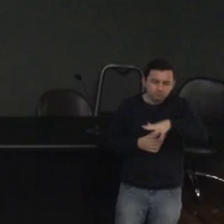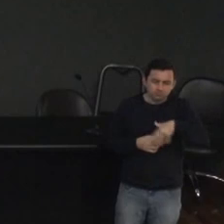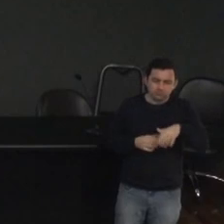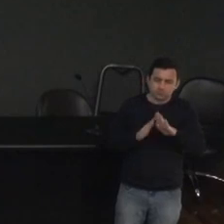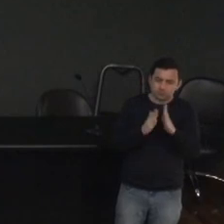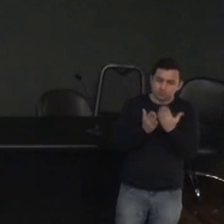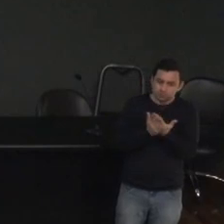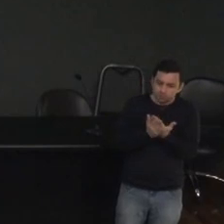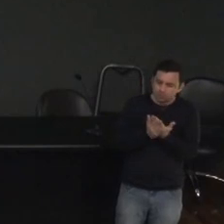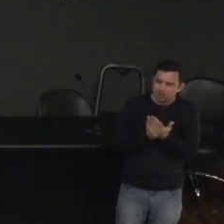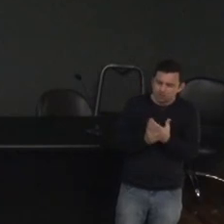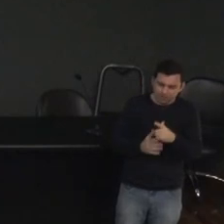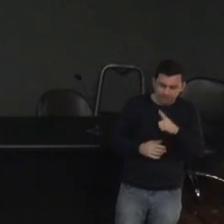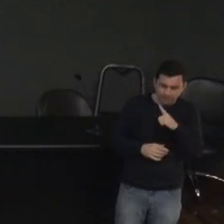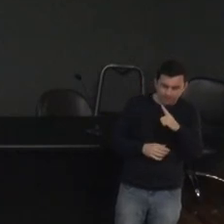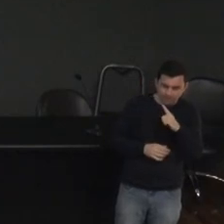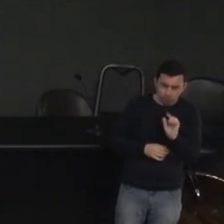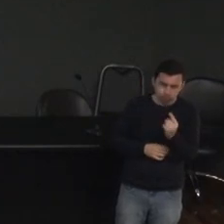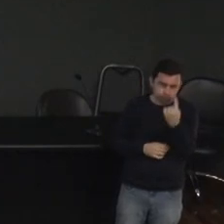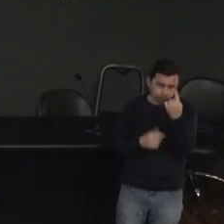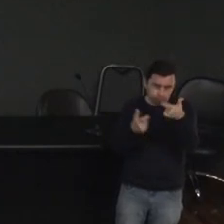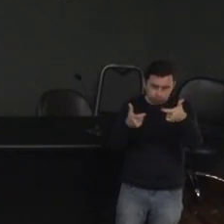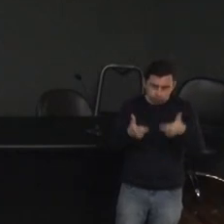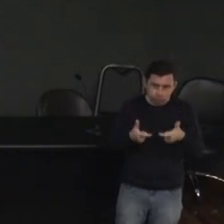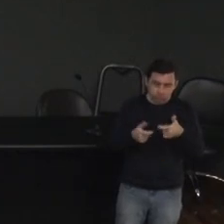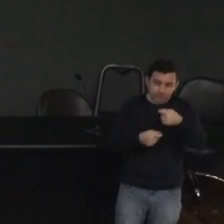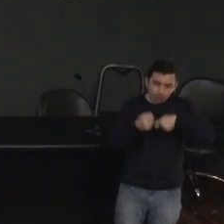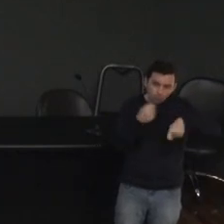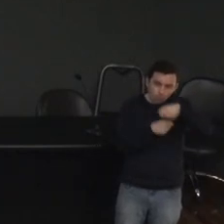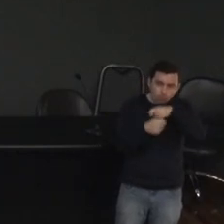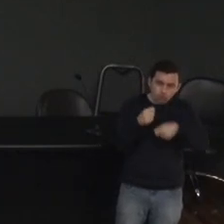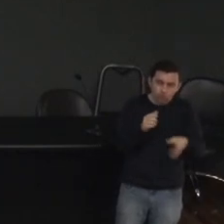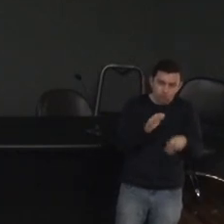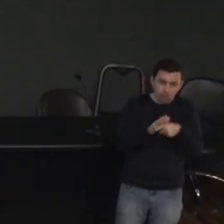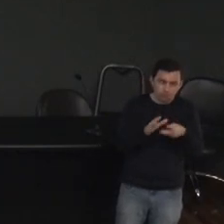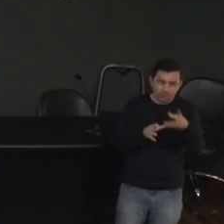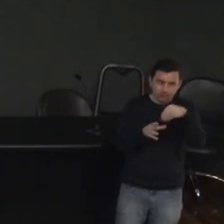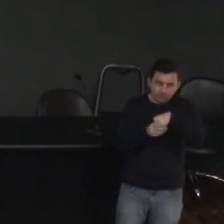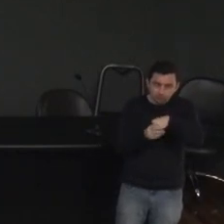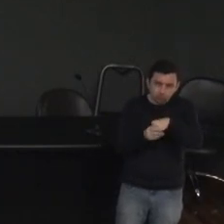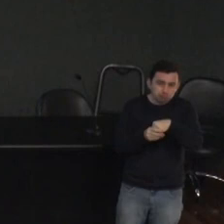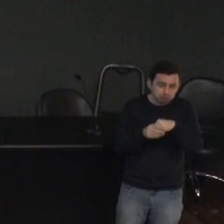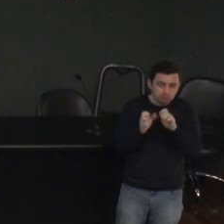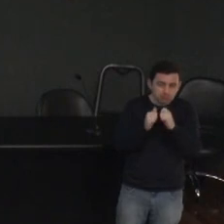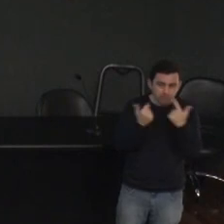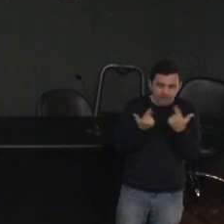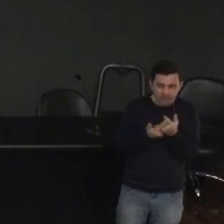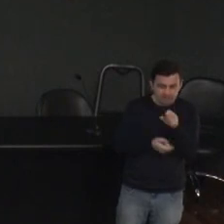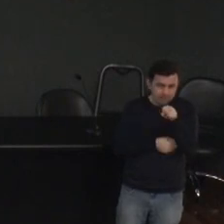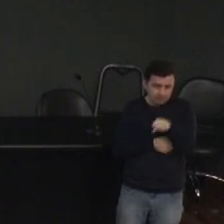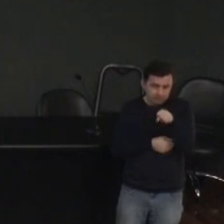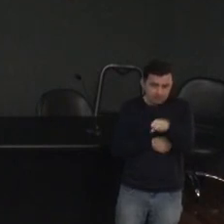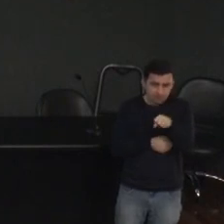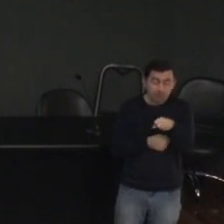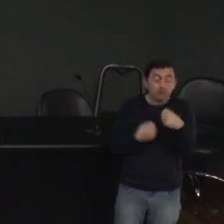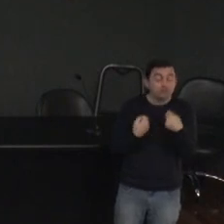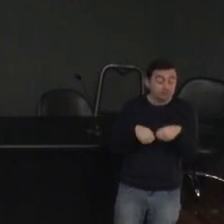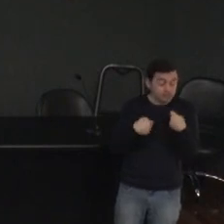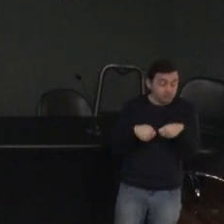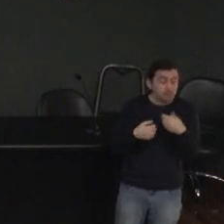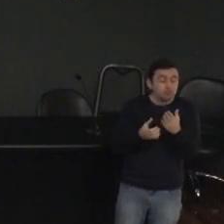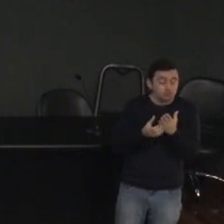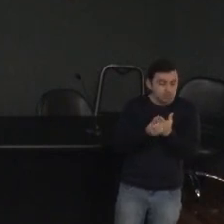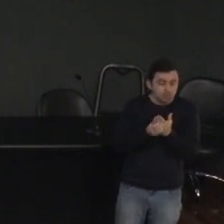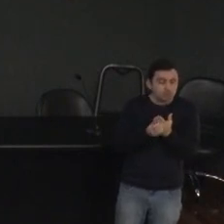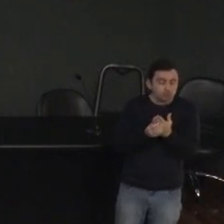vai ser entendida como uma unidade de negócio né dentro do processo de adequação da Assembleia se sim tem que ver os processos